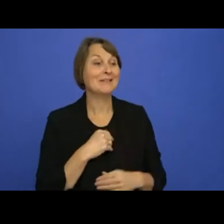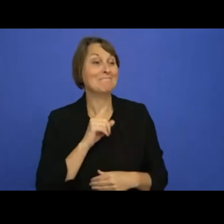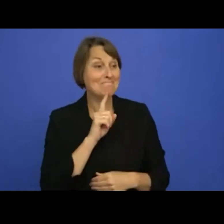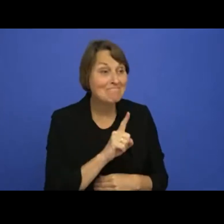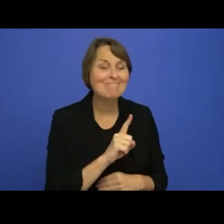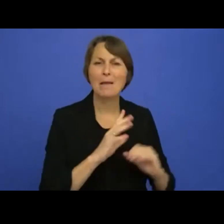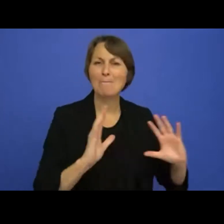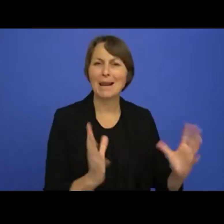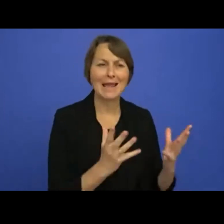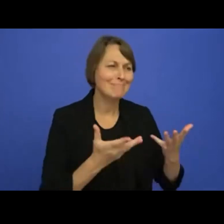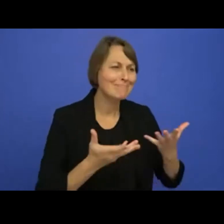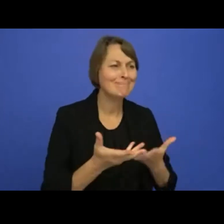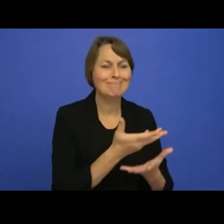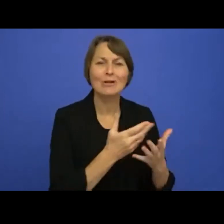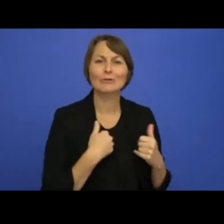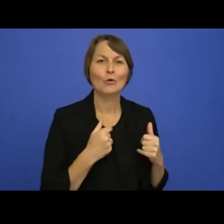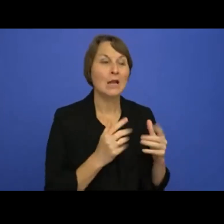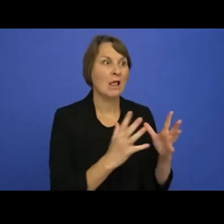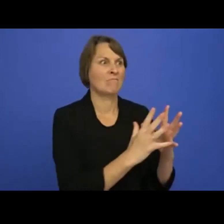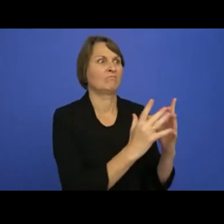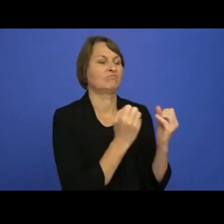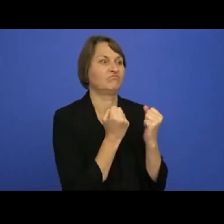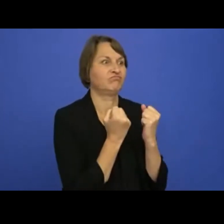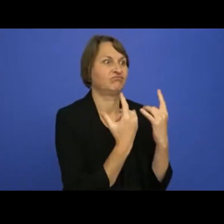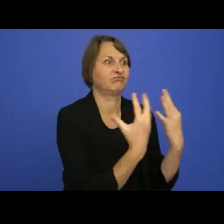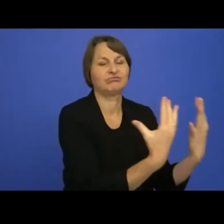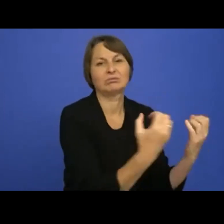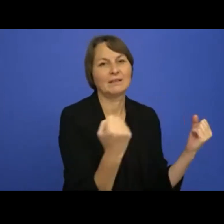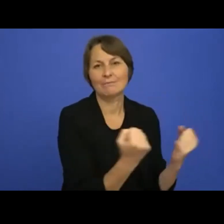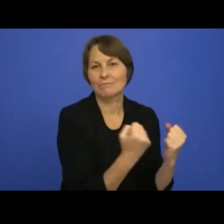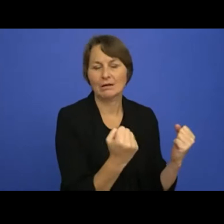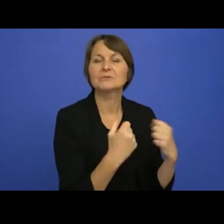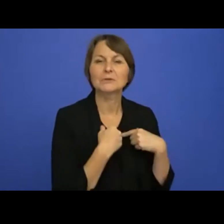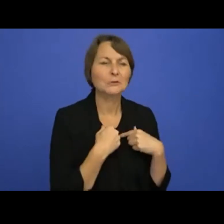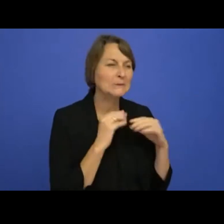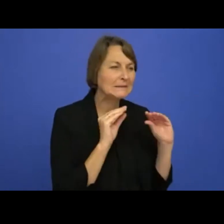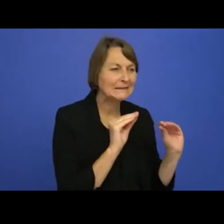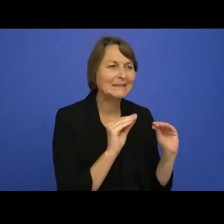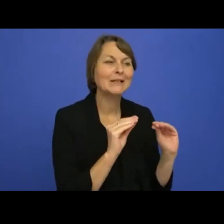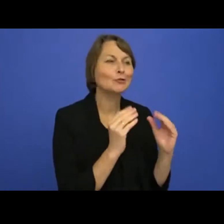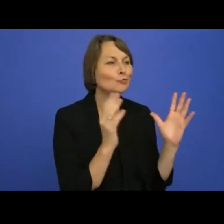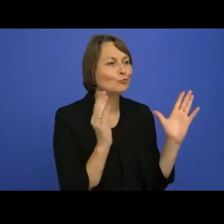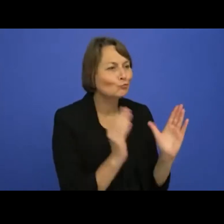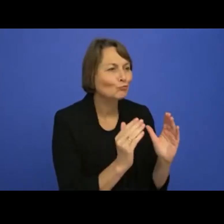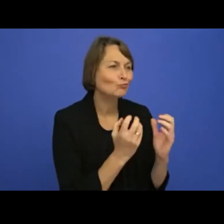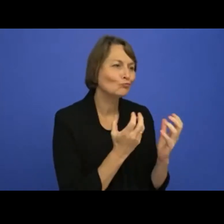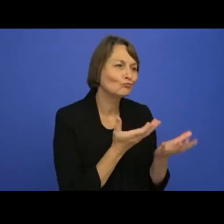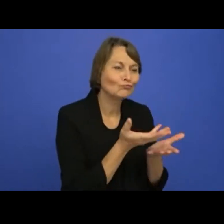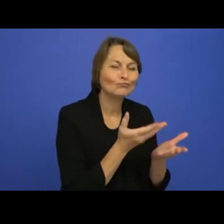fonction de ce concept du jeu, mais pour ça, il faut que les salles de classe soient gérables, les effectifs et les